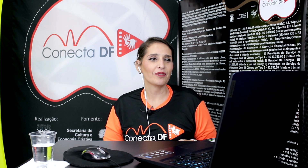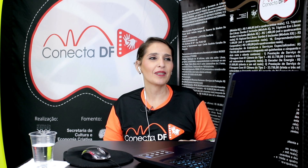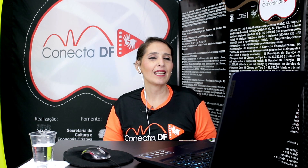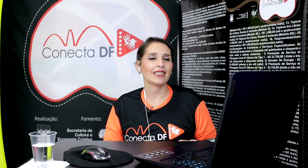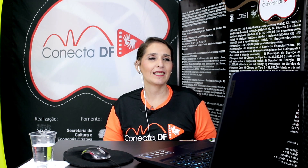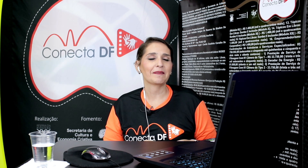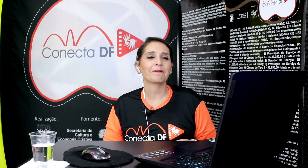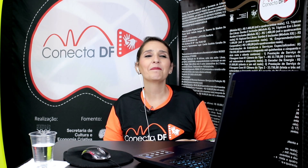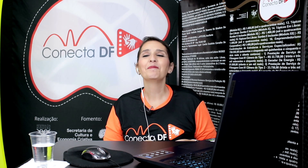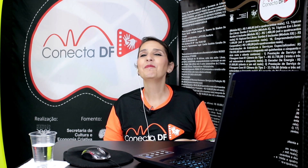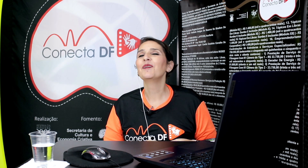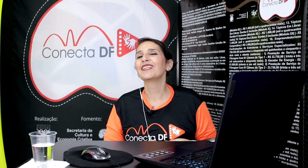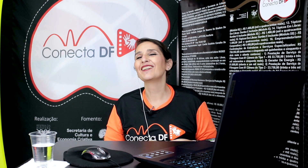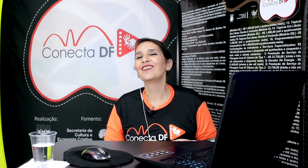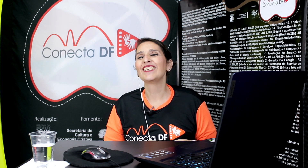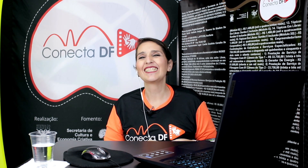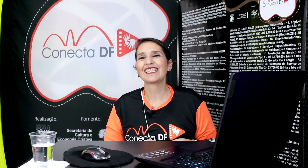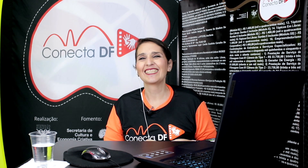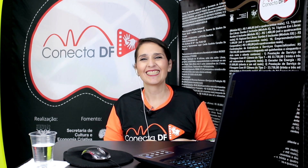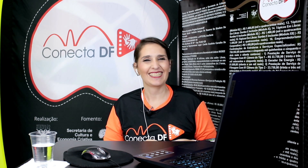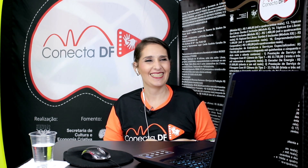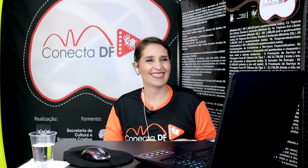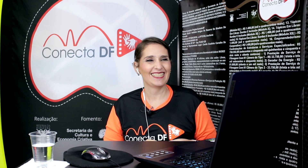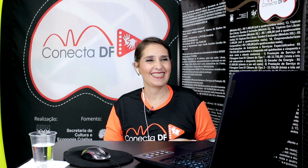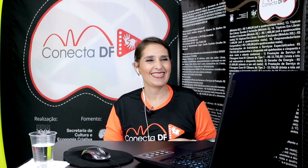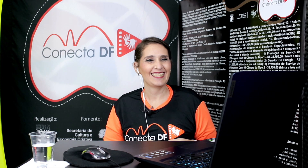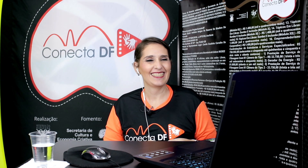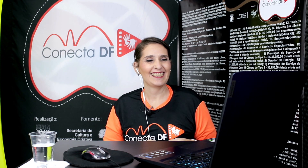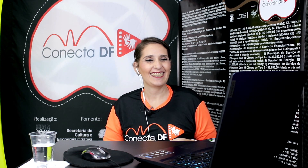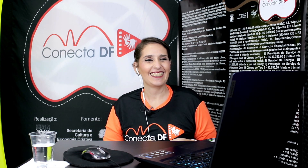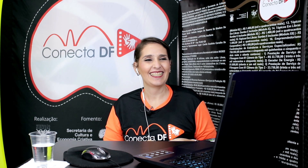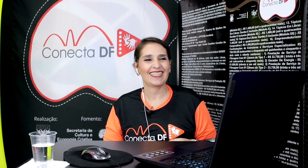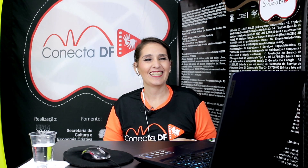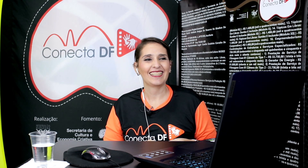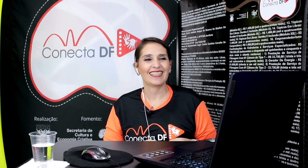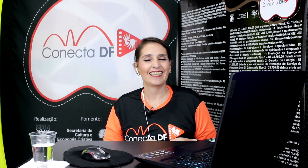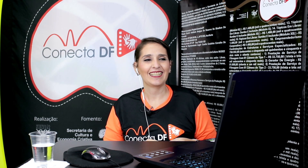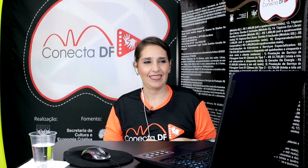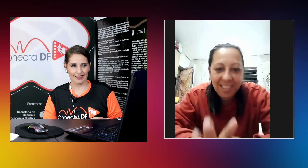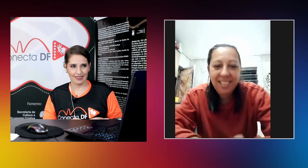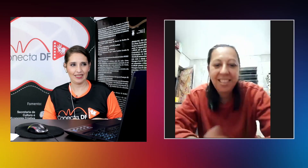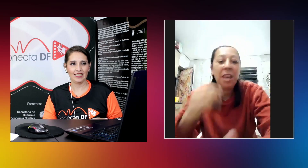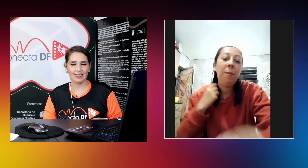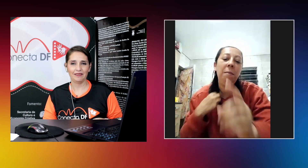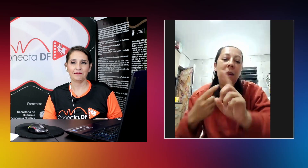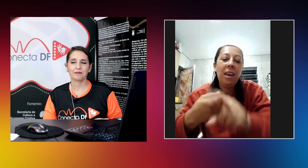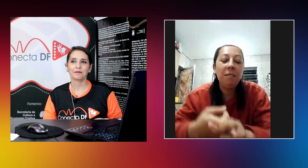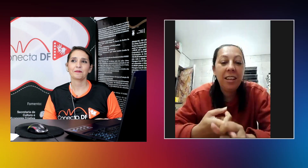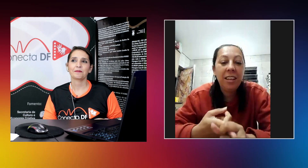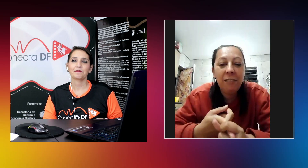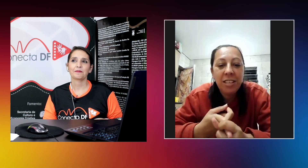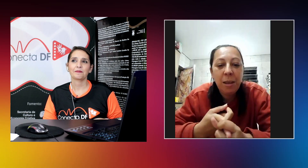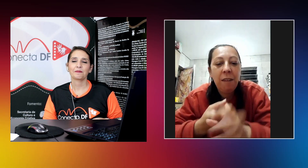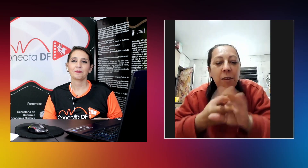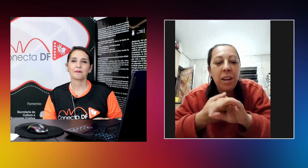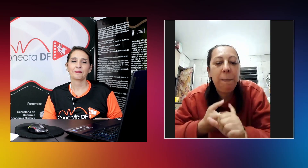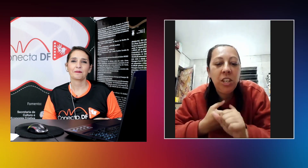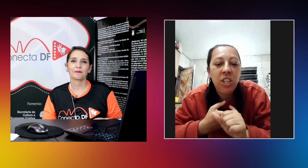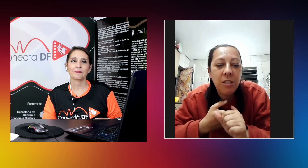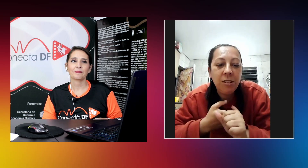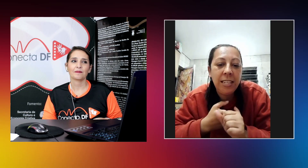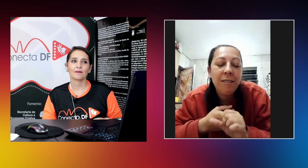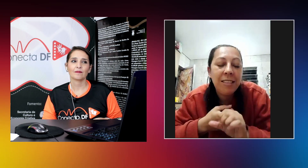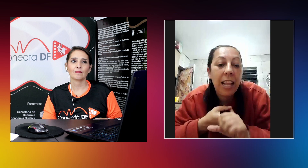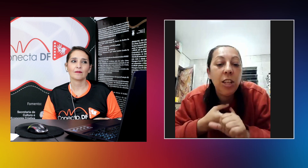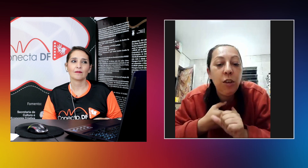Seu Boa microfone. noite. Boa noite. Professora, eu quero perguntar 3 coisas. Sim. Primeiro, eu queria que você, por favor, repetisse